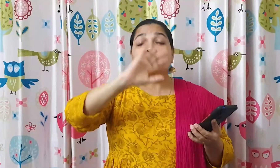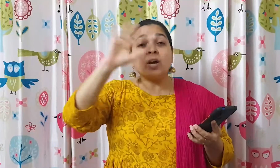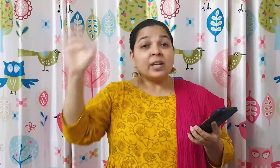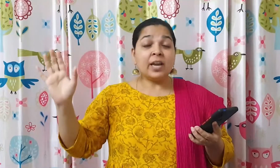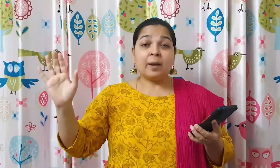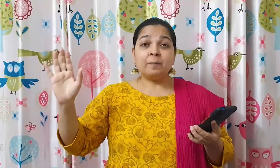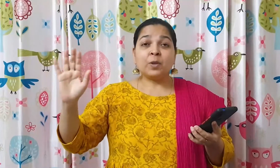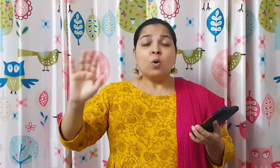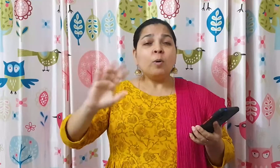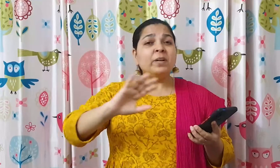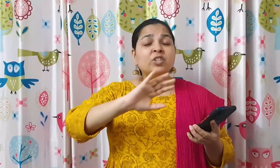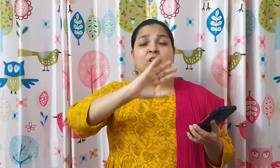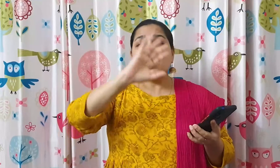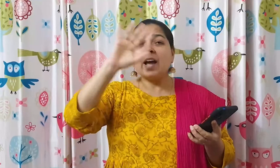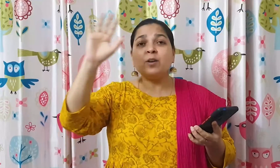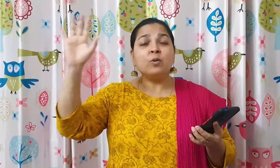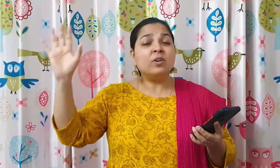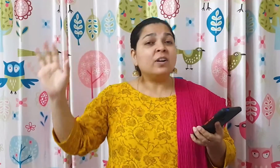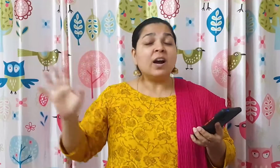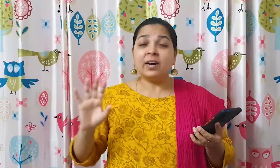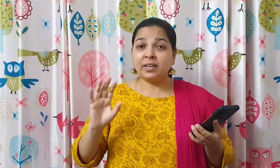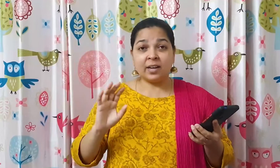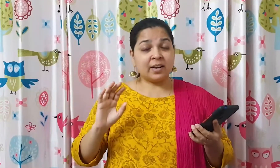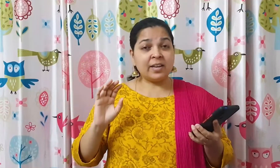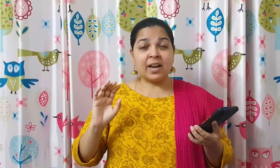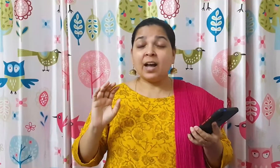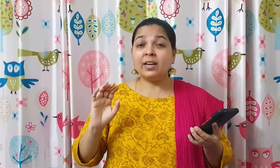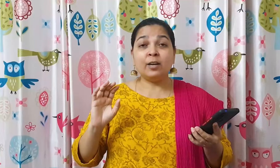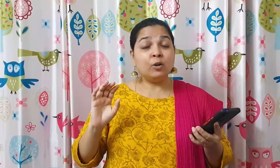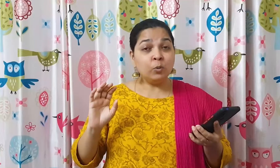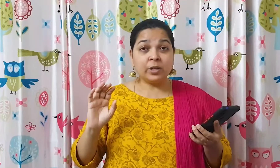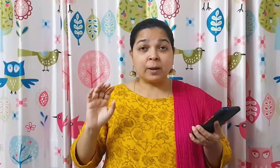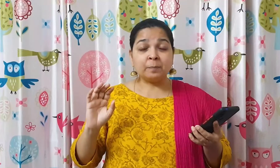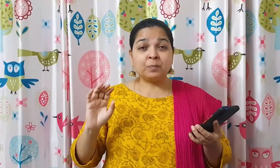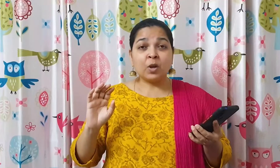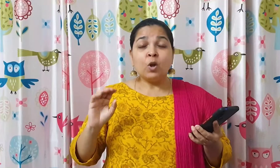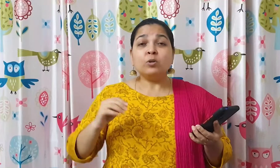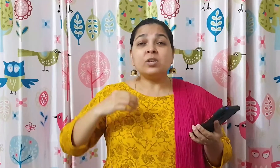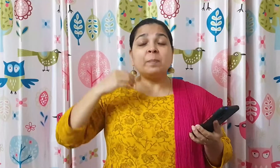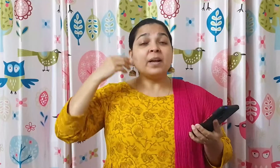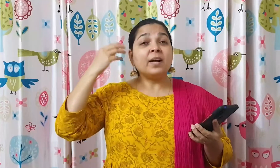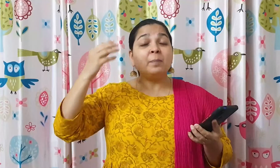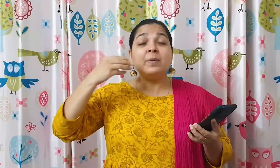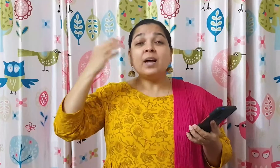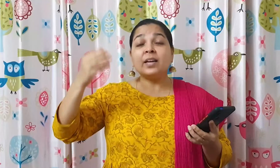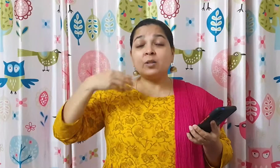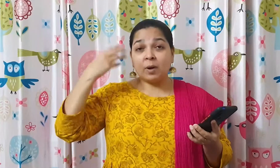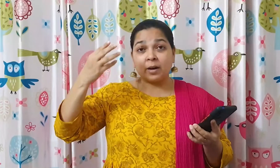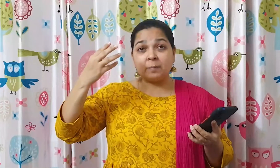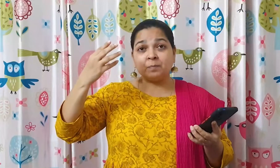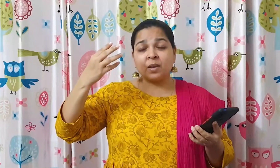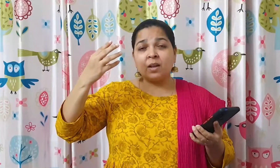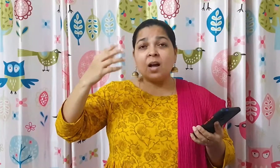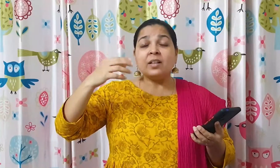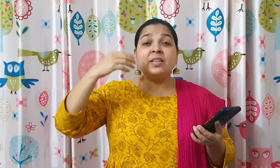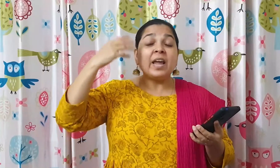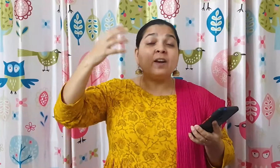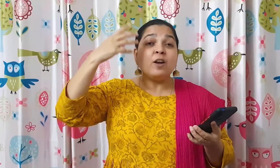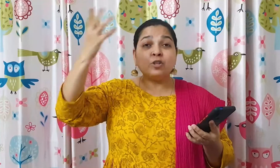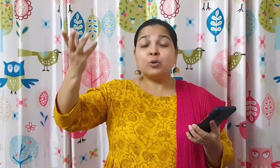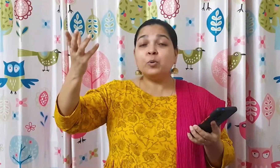দহি, যীশুখ্ৰীষ্টৰ দহিডোখৰতেহে, কাপোৰৰ দহিতহে চুই নিজে সুস্থতা